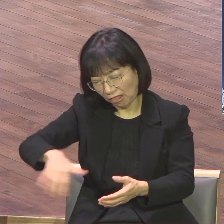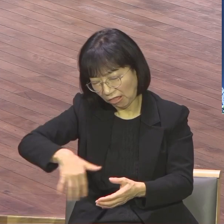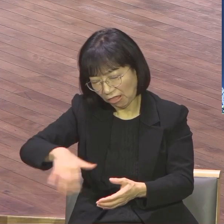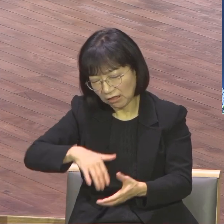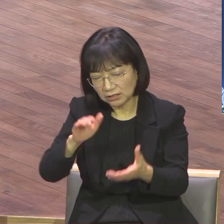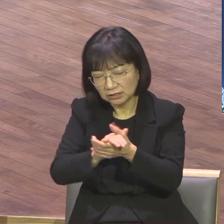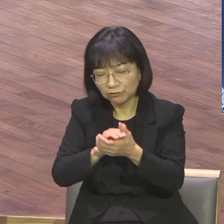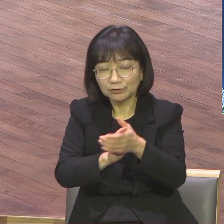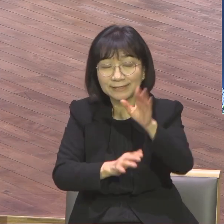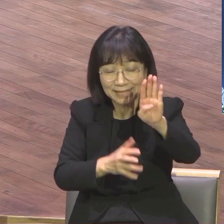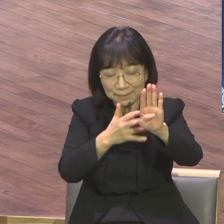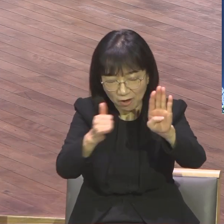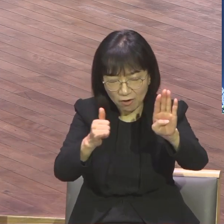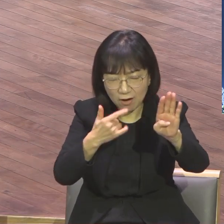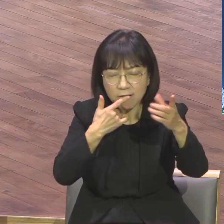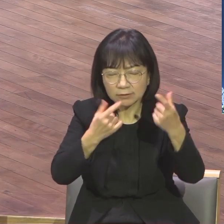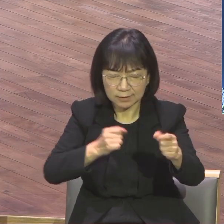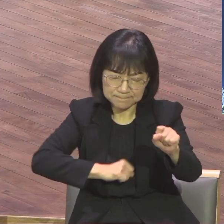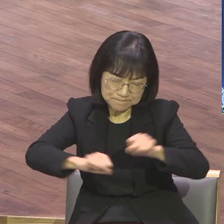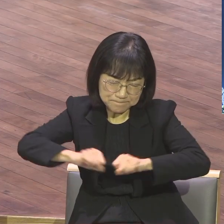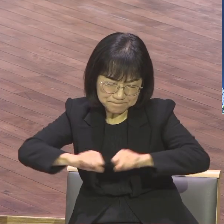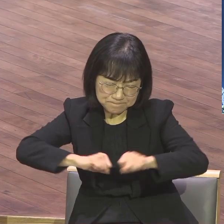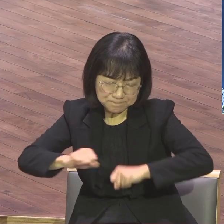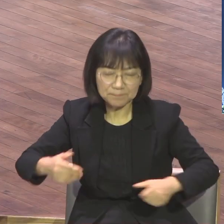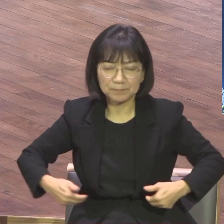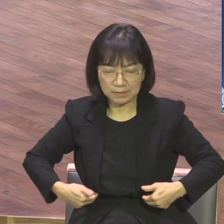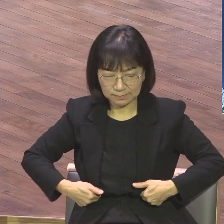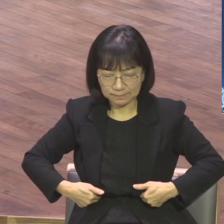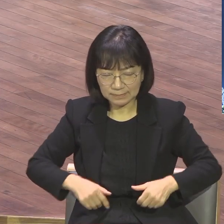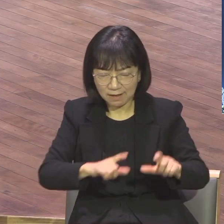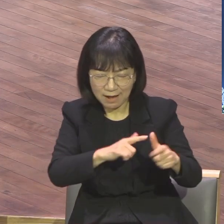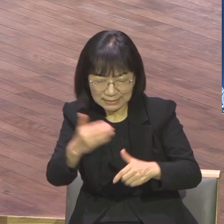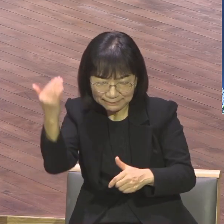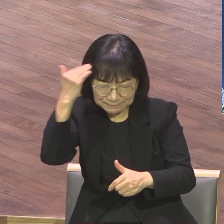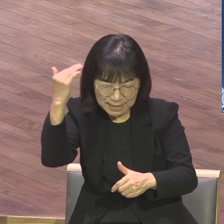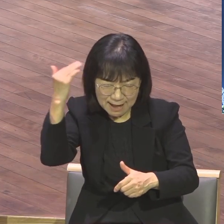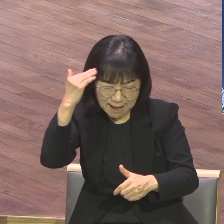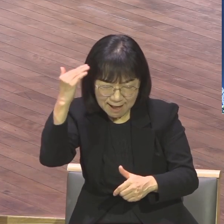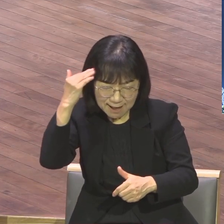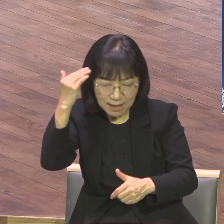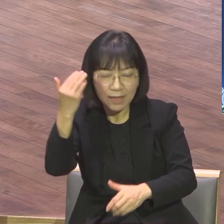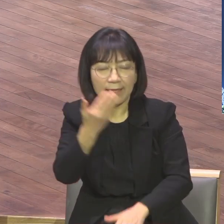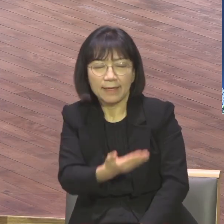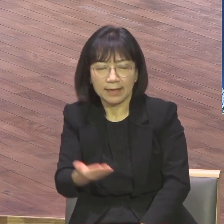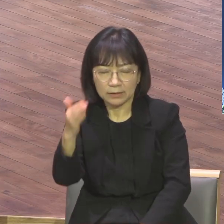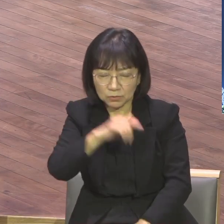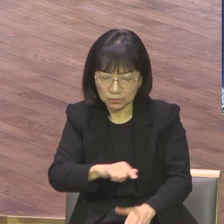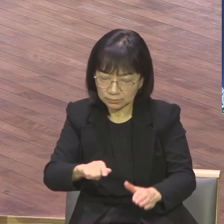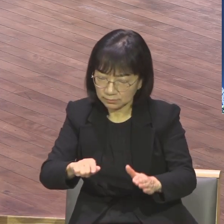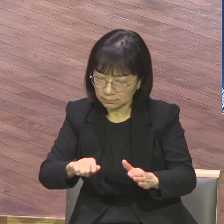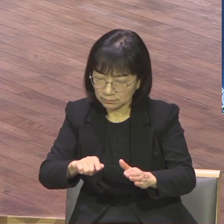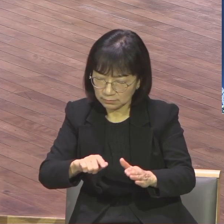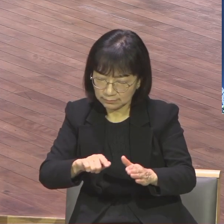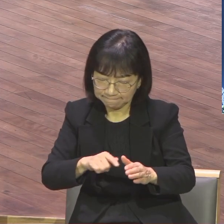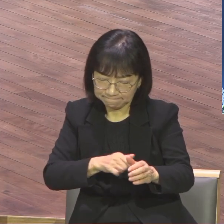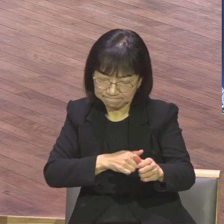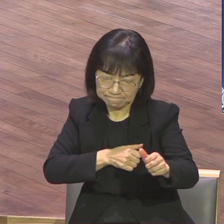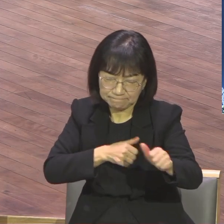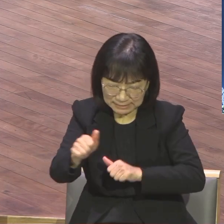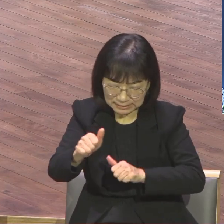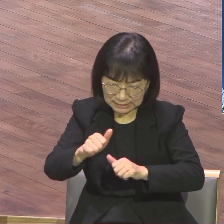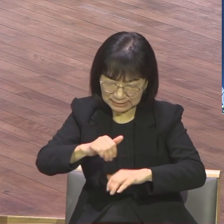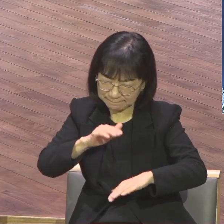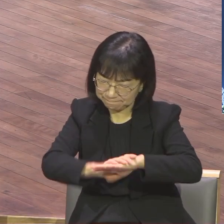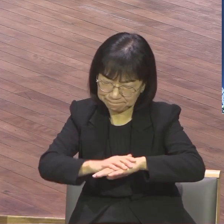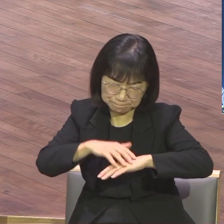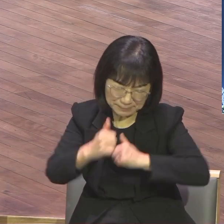사실을 깨닫게 하여 주옵시고 어떤 방해가 어떤 어려움이 닥쳐도 성부수를 거는 믿음이 확실한 우리 예언